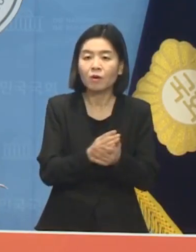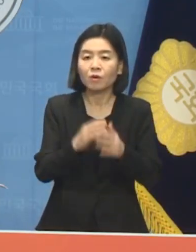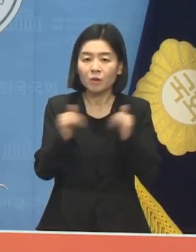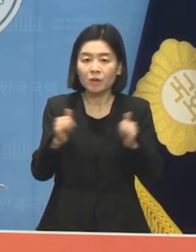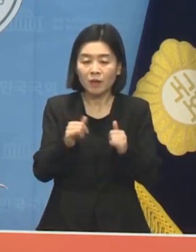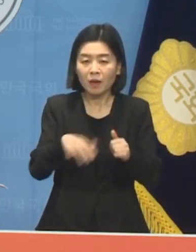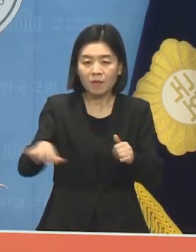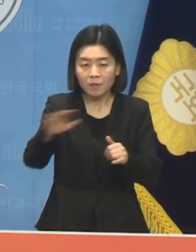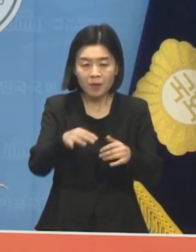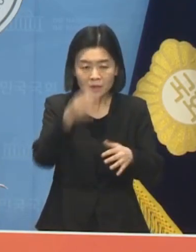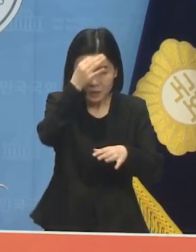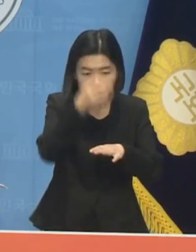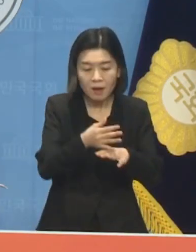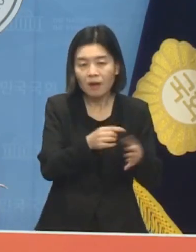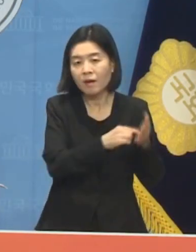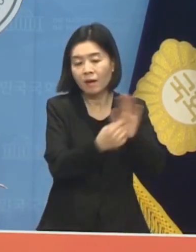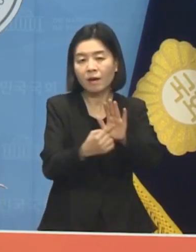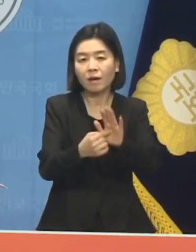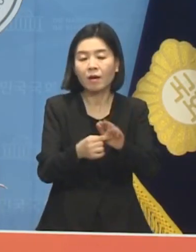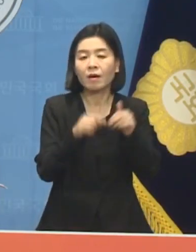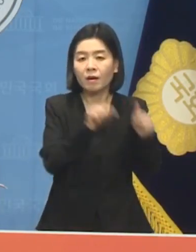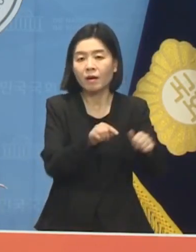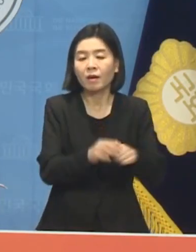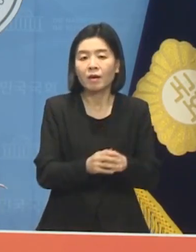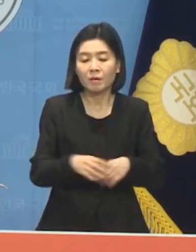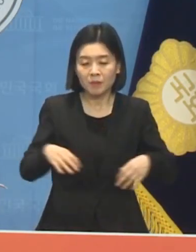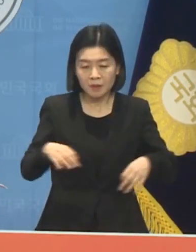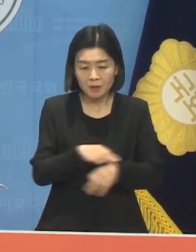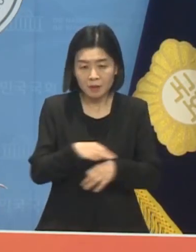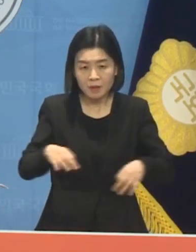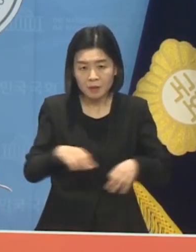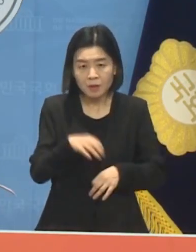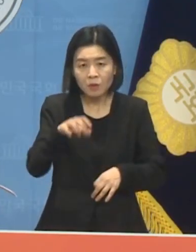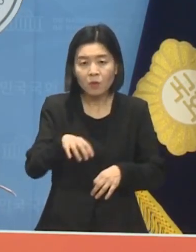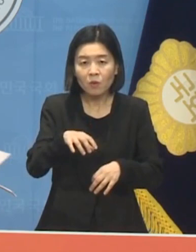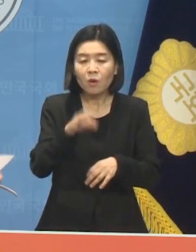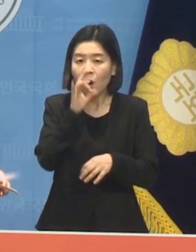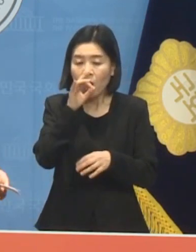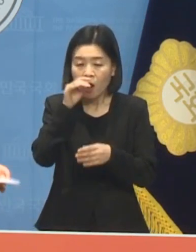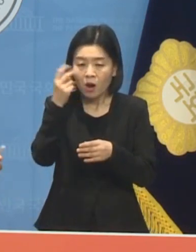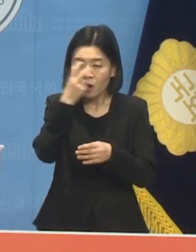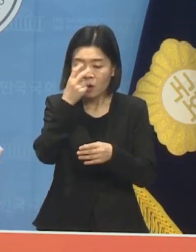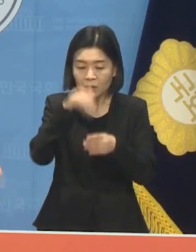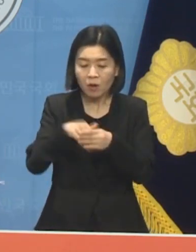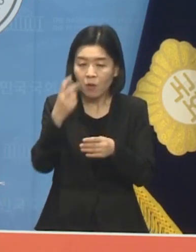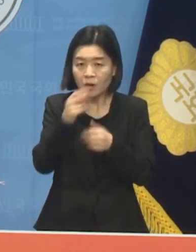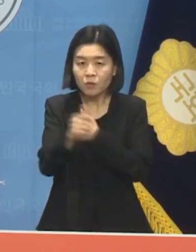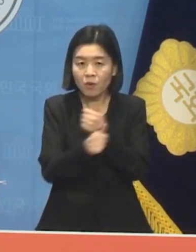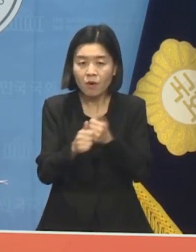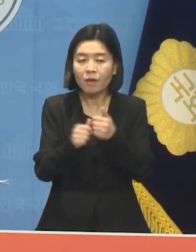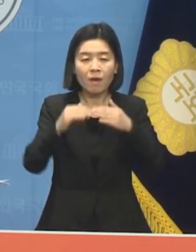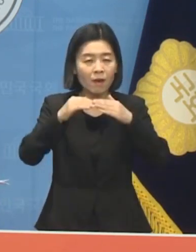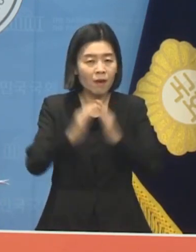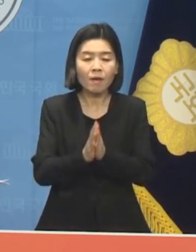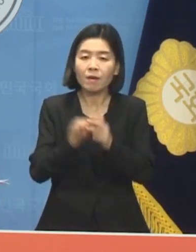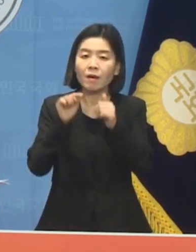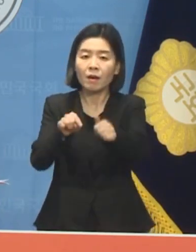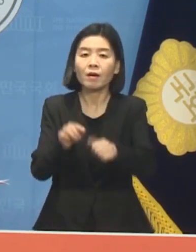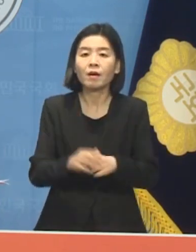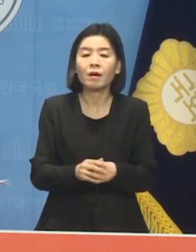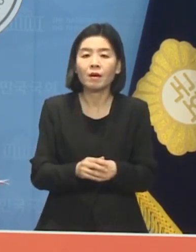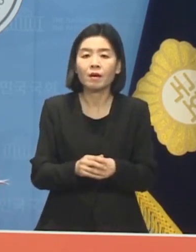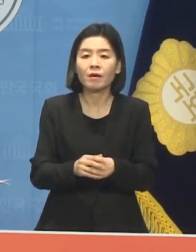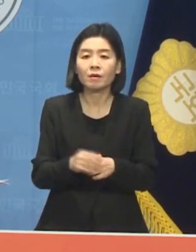대죄하라. 비리와 부패의 온상 중앙선거관리위원회는 당장 해체하라. 타락한